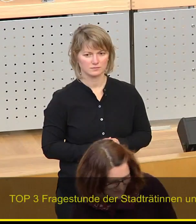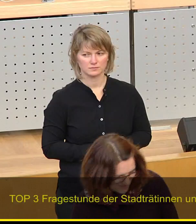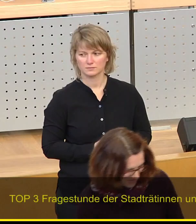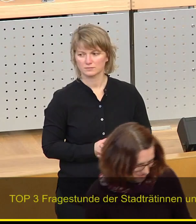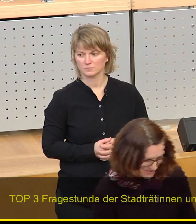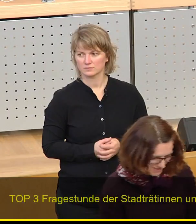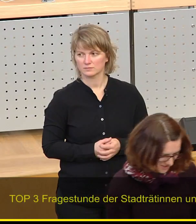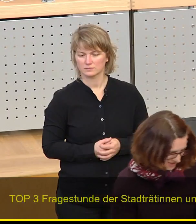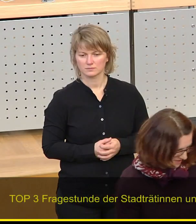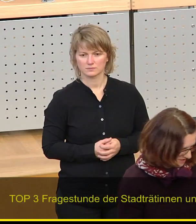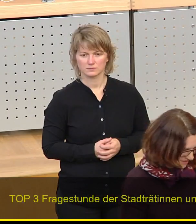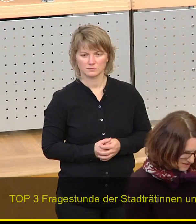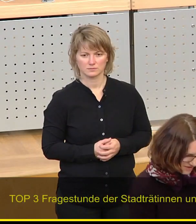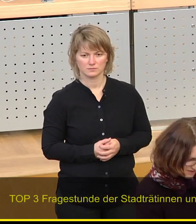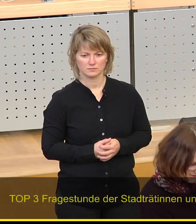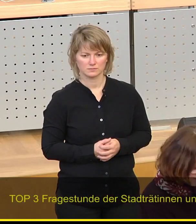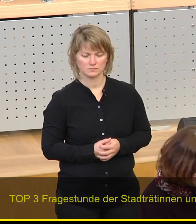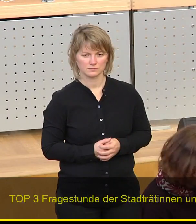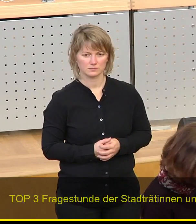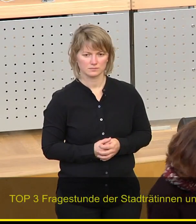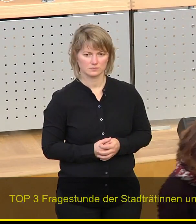Sonst kommen Sie am besten hier vor, da kann man